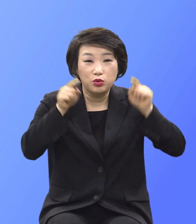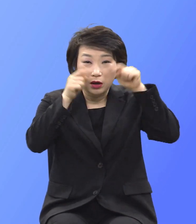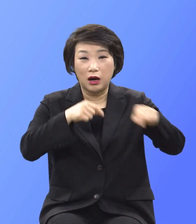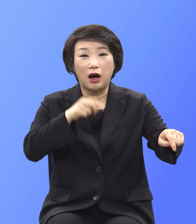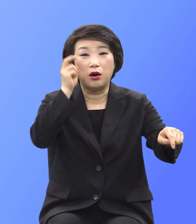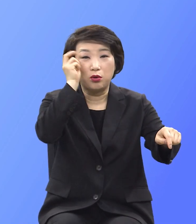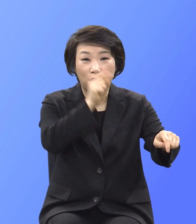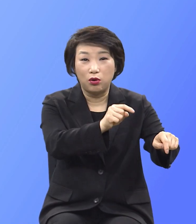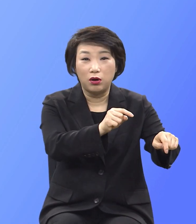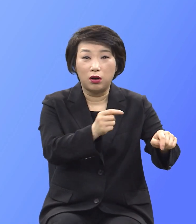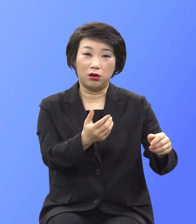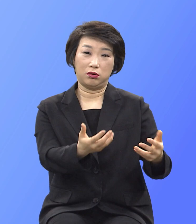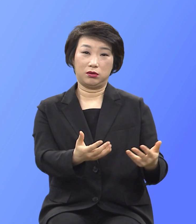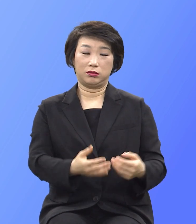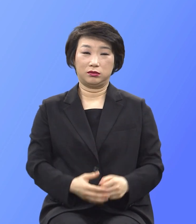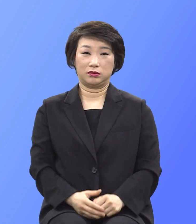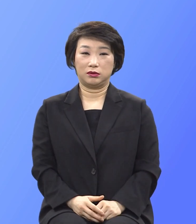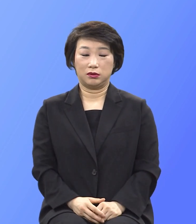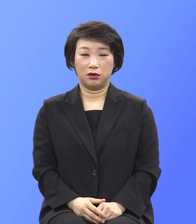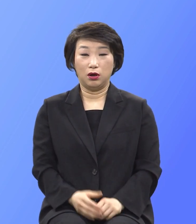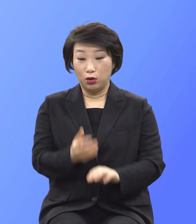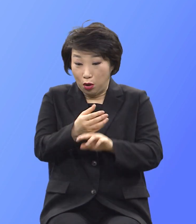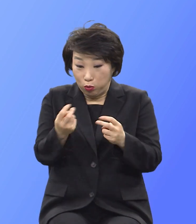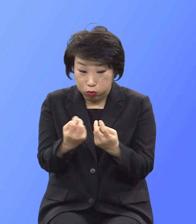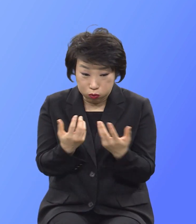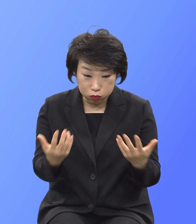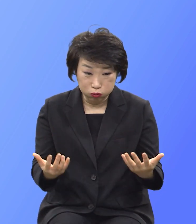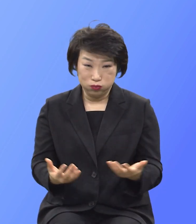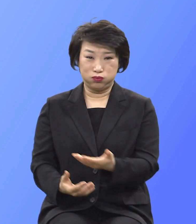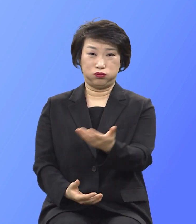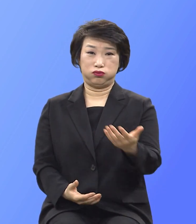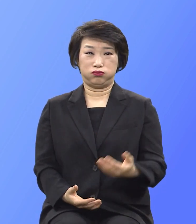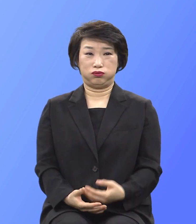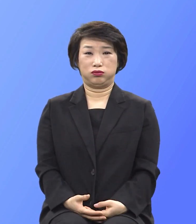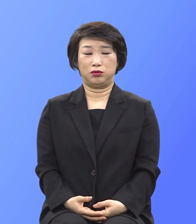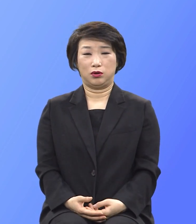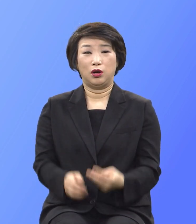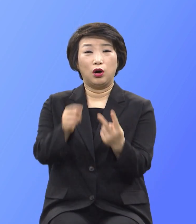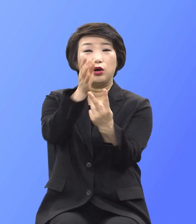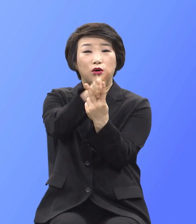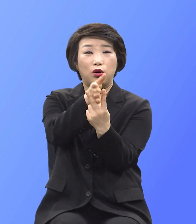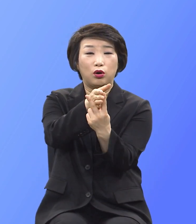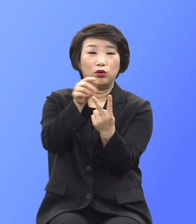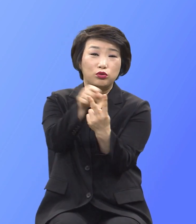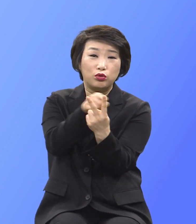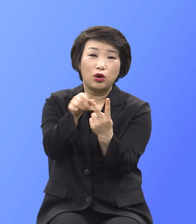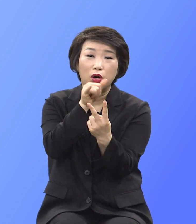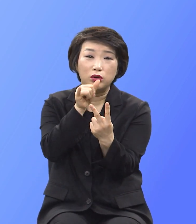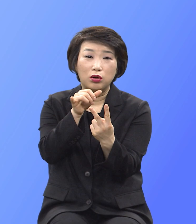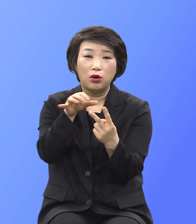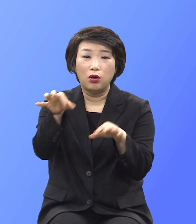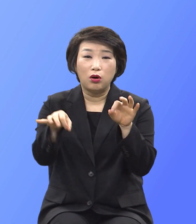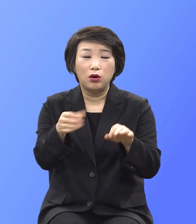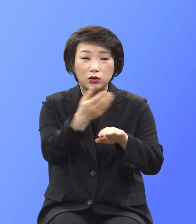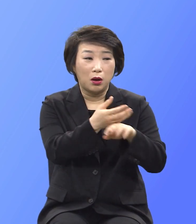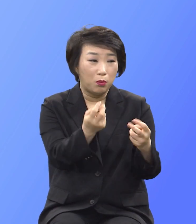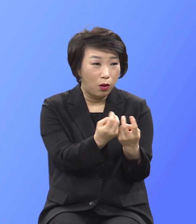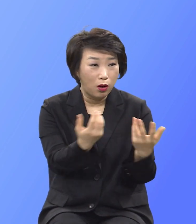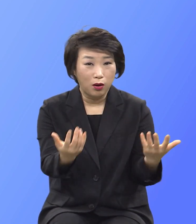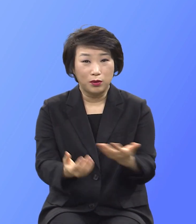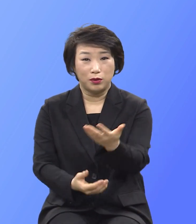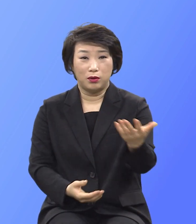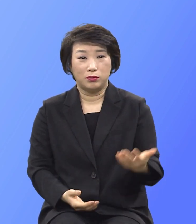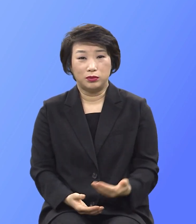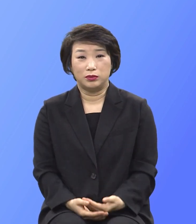더 있느냐? 다른 방법이 있습니까? 두 가지 생각밖에 없는데 다른 방법이 있느냐고